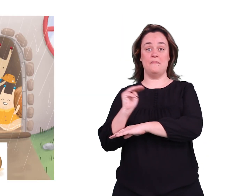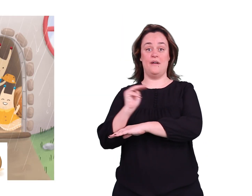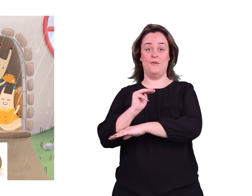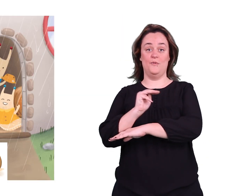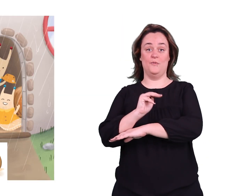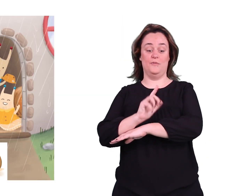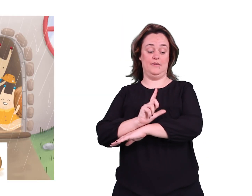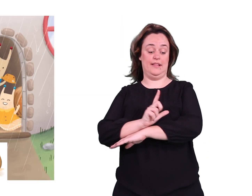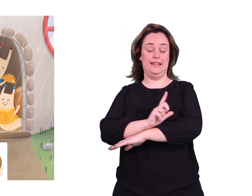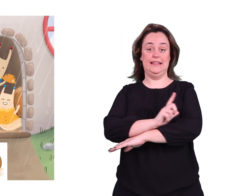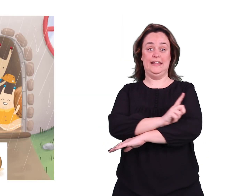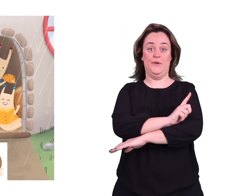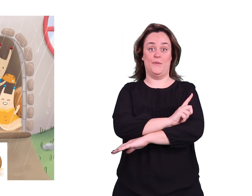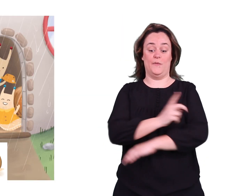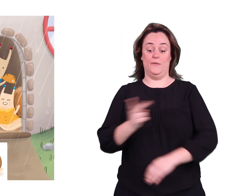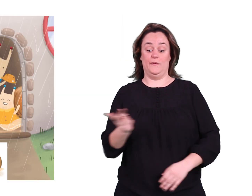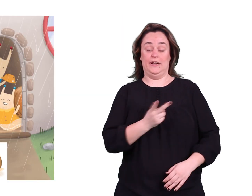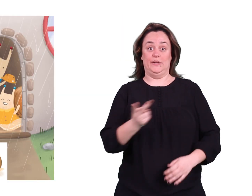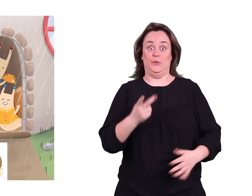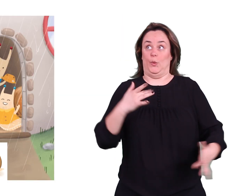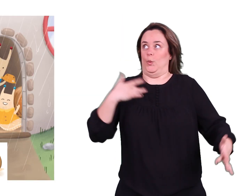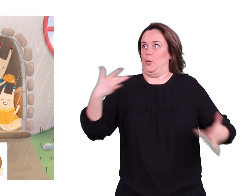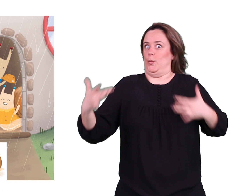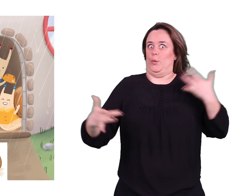Margot et Léo sont surexcités.